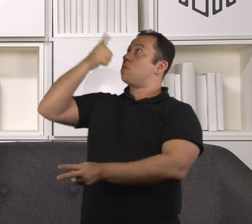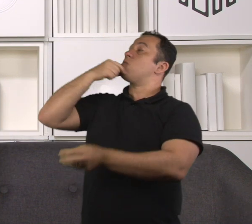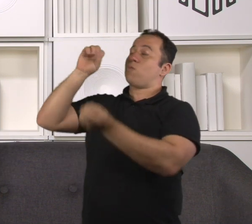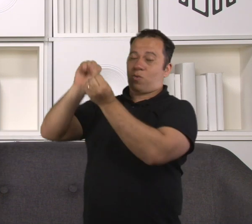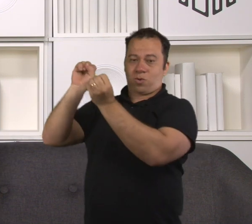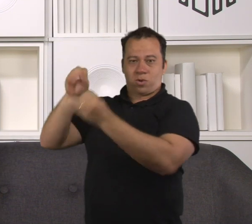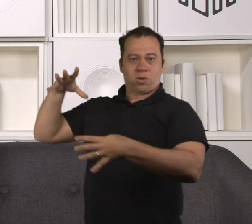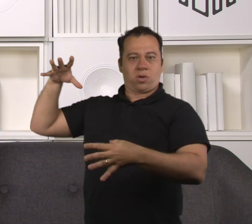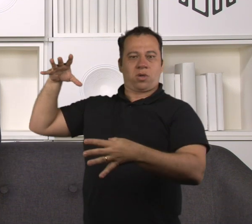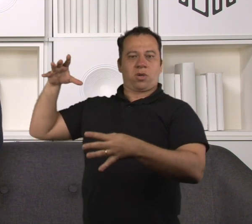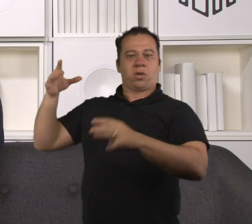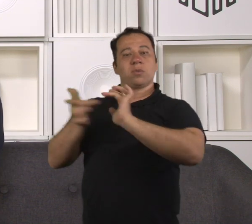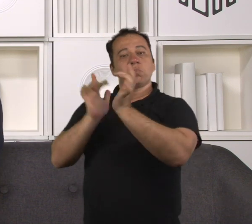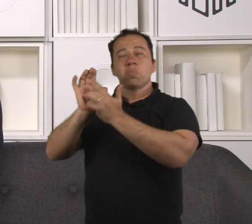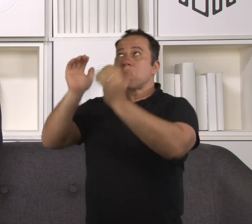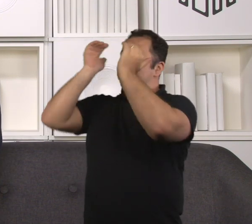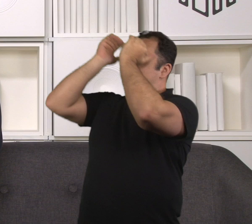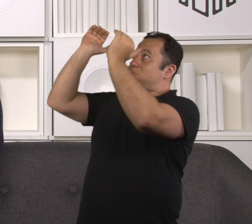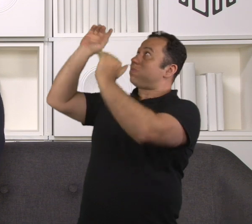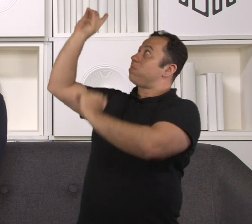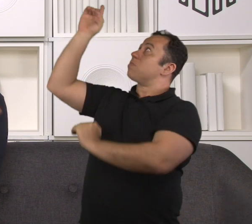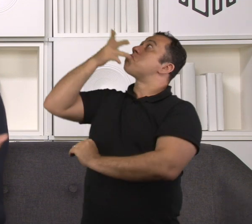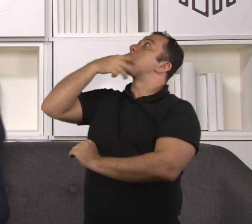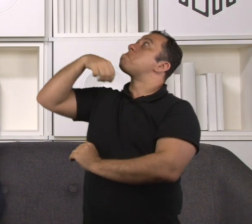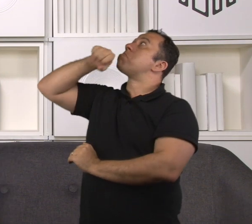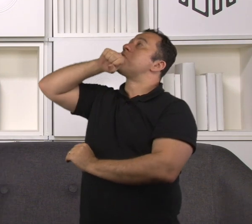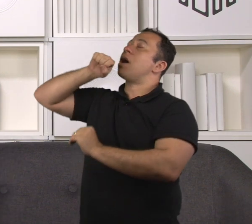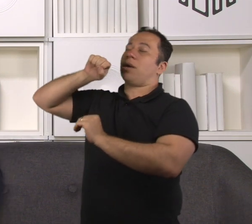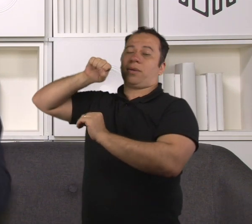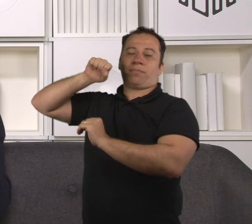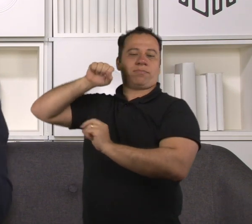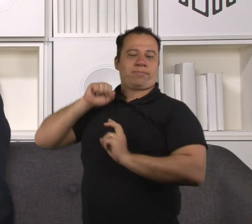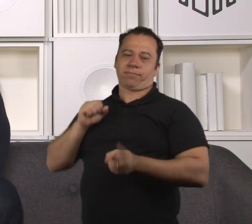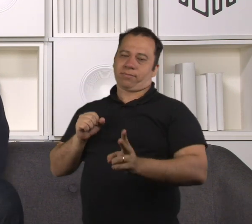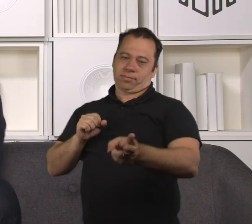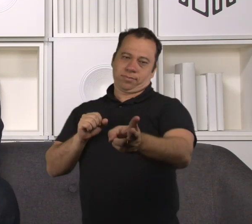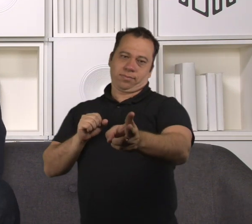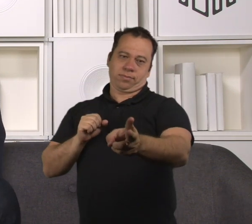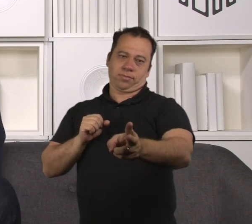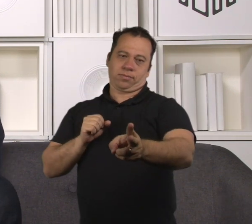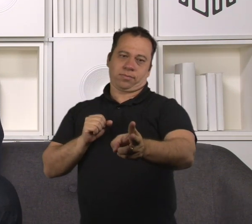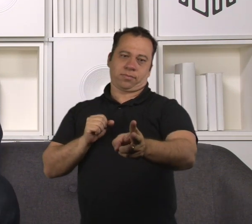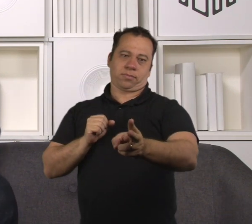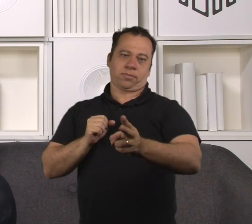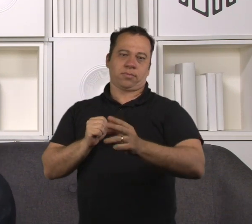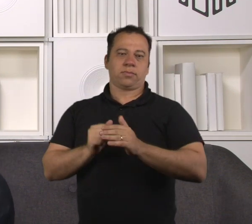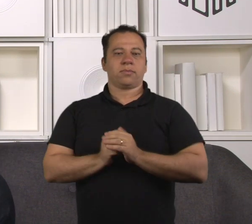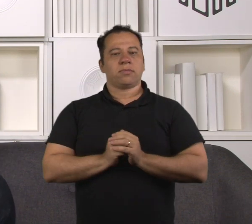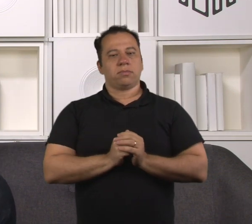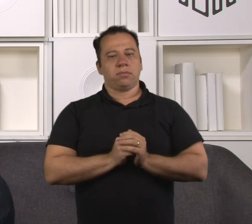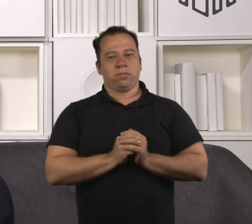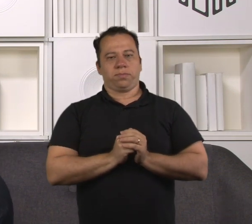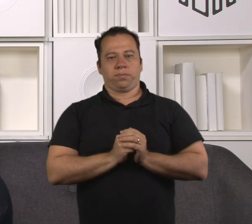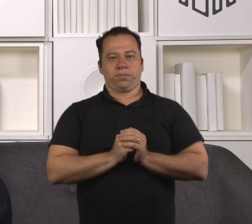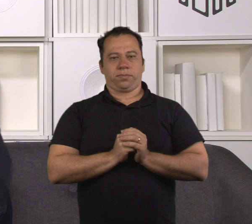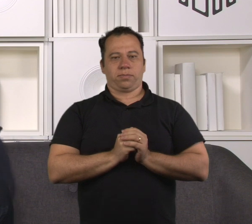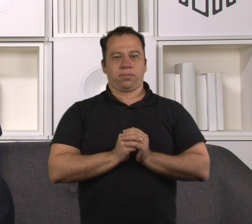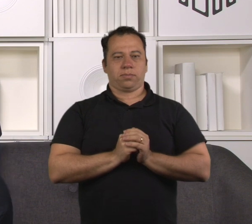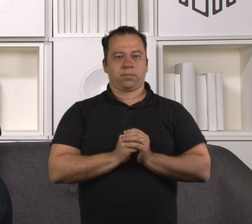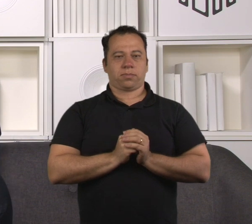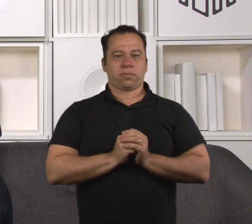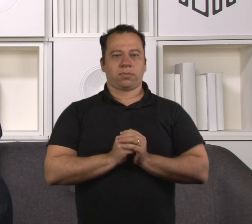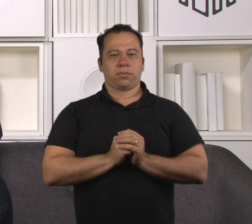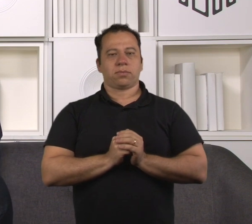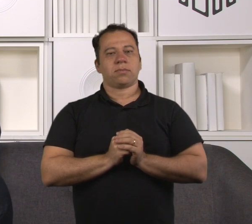submissão ao Pai Celestial. Tanto é que Jesus diz assim, olha, o Espírito de Deus está